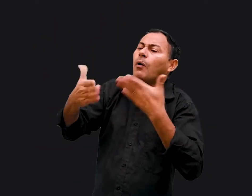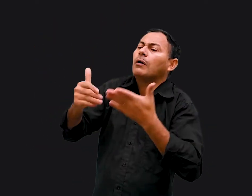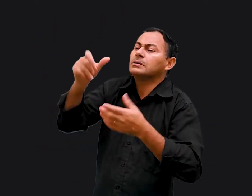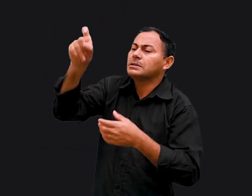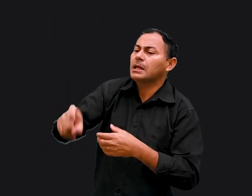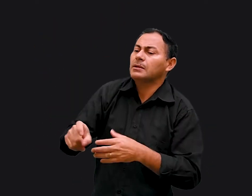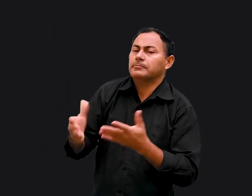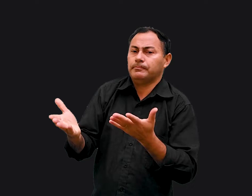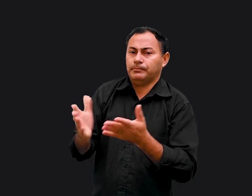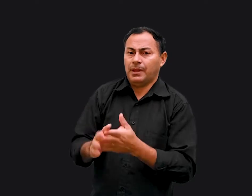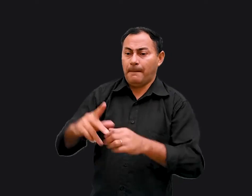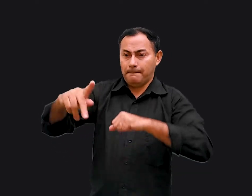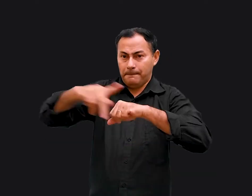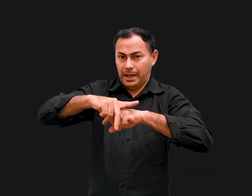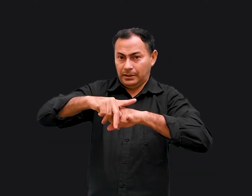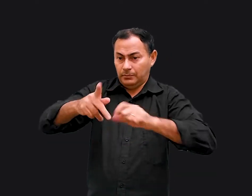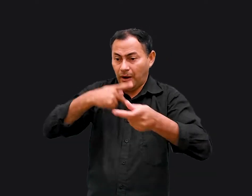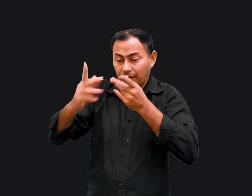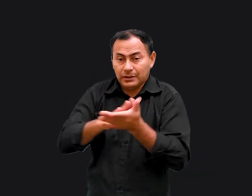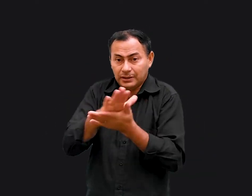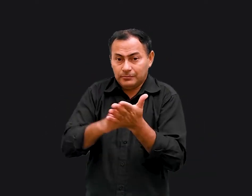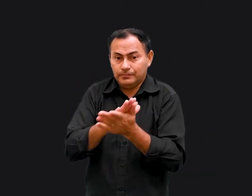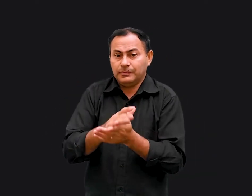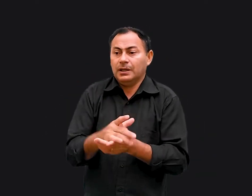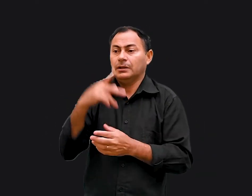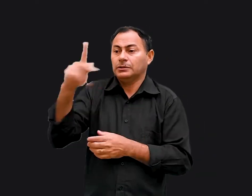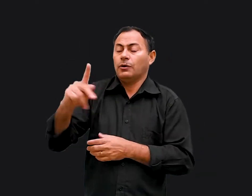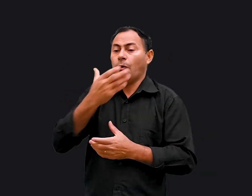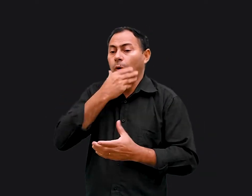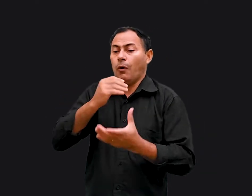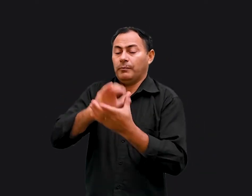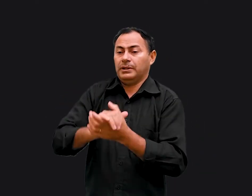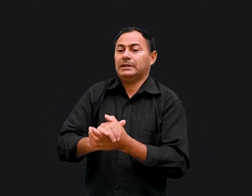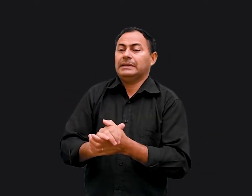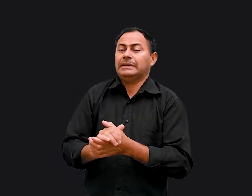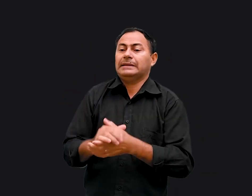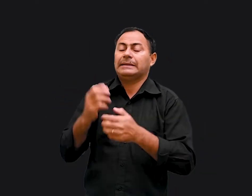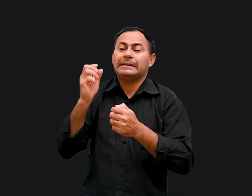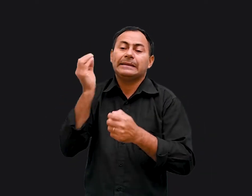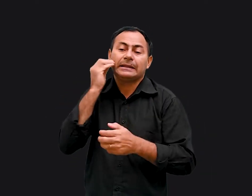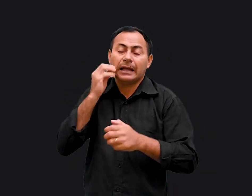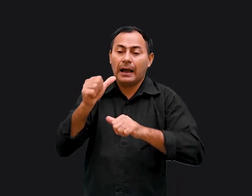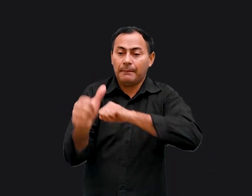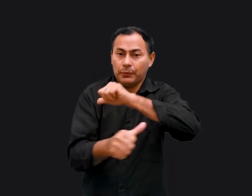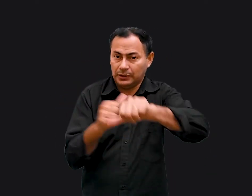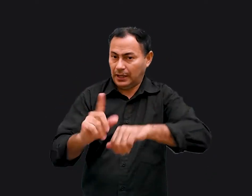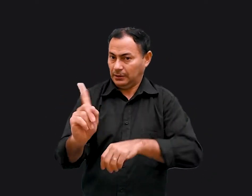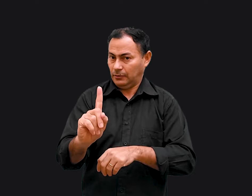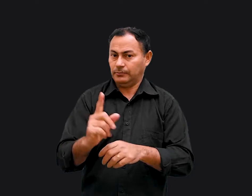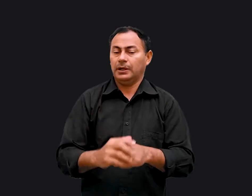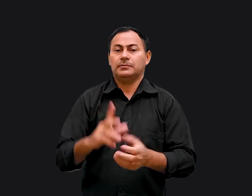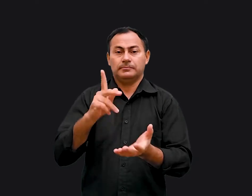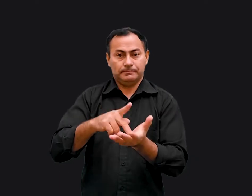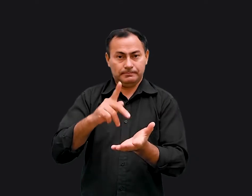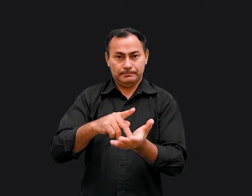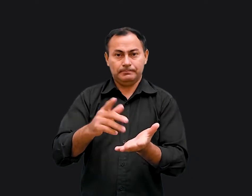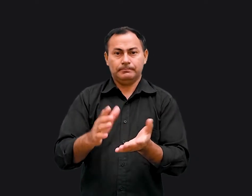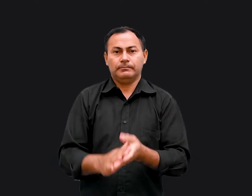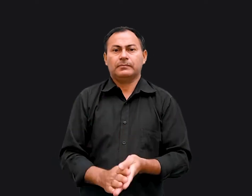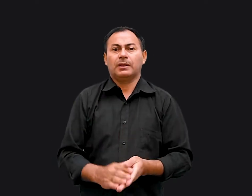ser. Pedro não disse nenhuma palavra sobre seu marido ou sobre tentar mudá-lo. Isso é muito realista. Um amigo meu